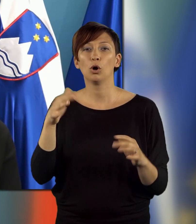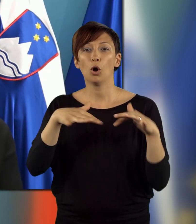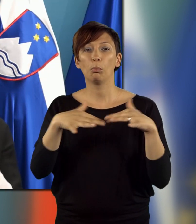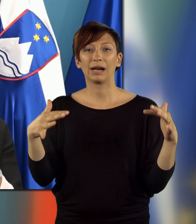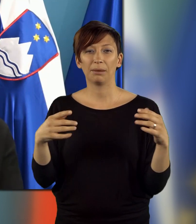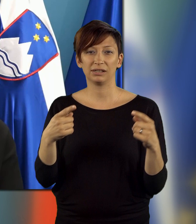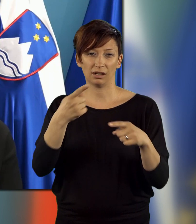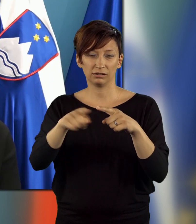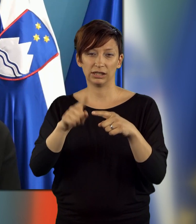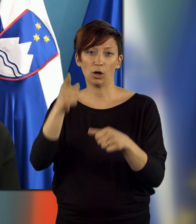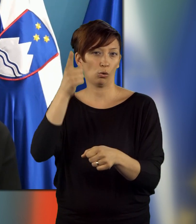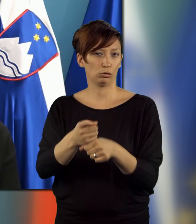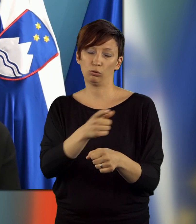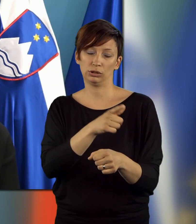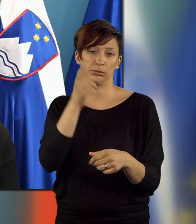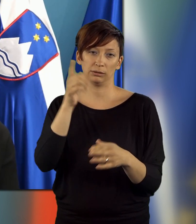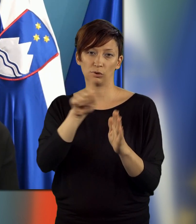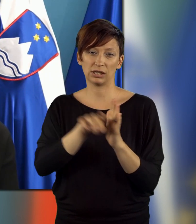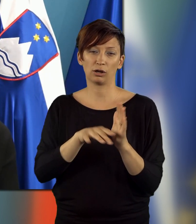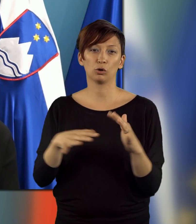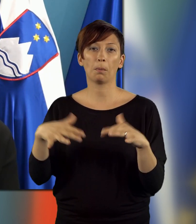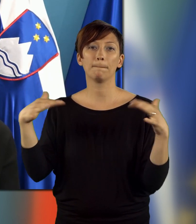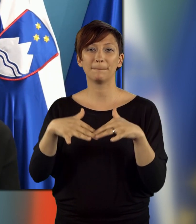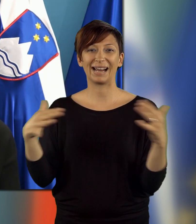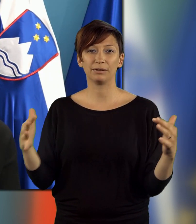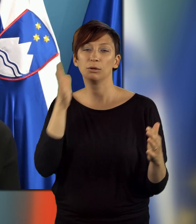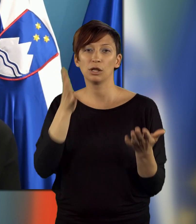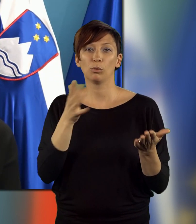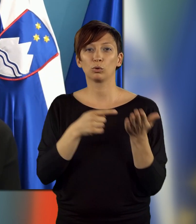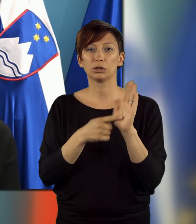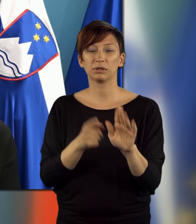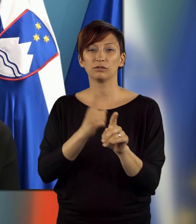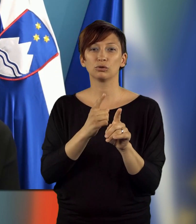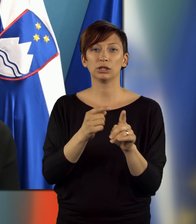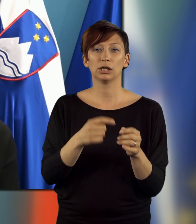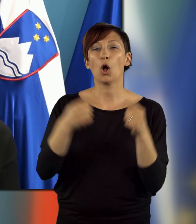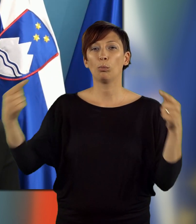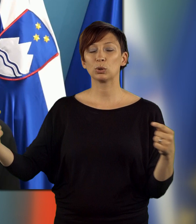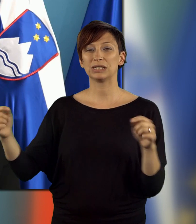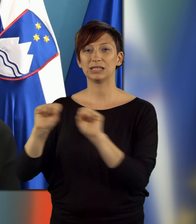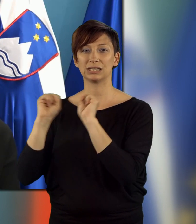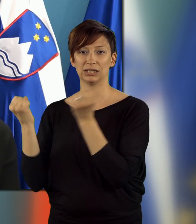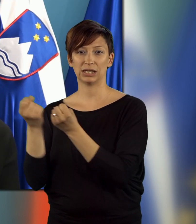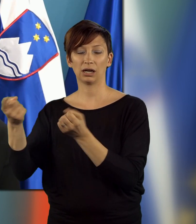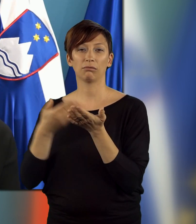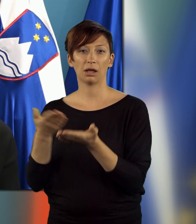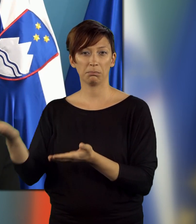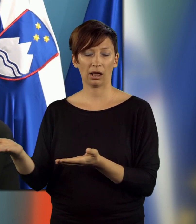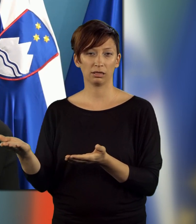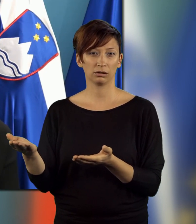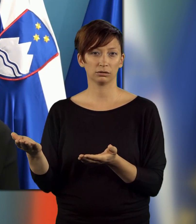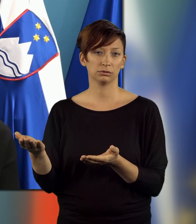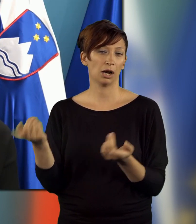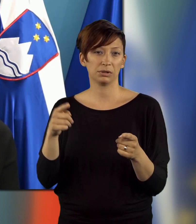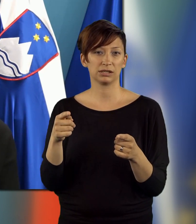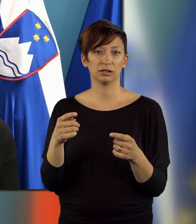parlamentarnem delu, seveda o tem odloči sam parlament. Boste morda predstavili tudi opozicijskim strankam ta predlog še posebej, ali